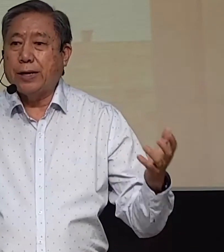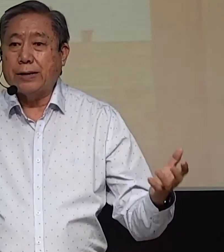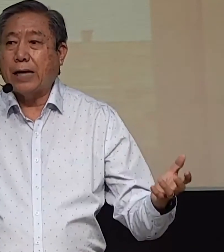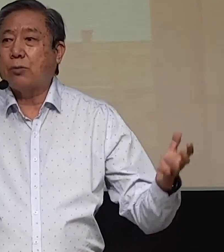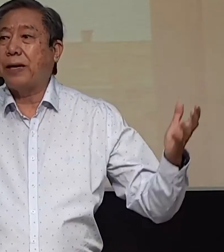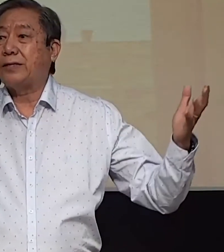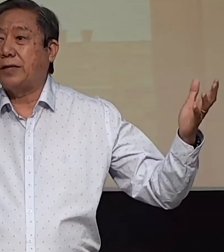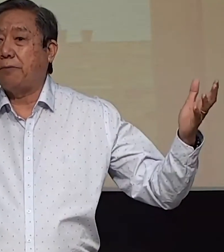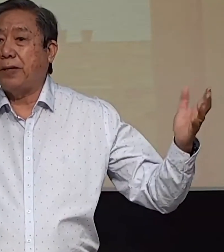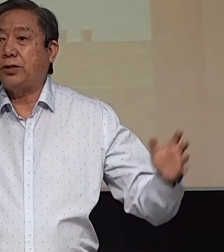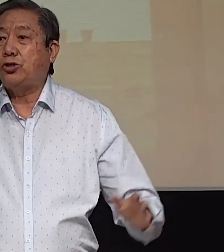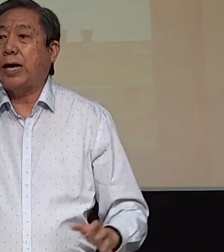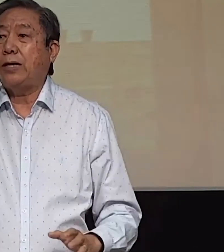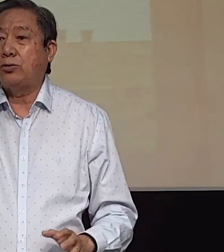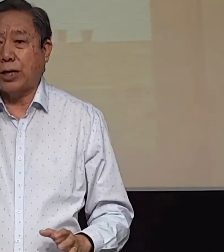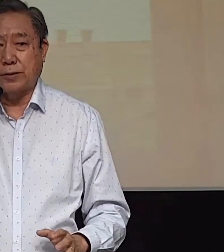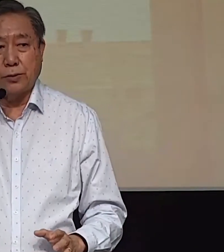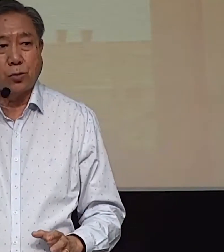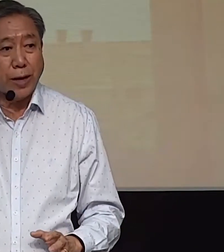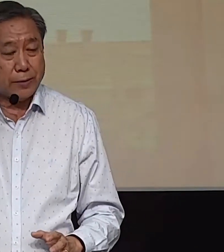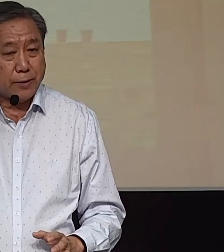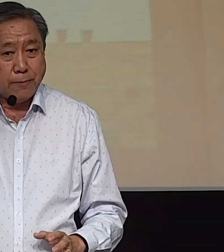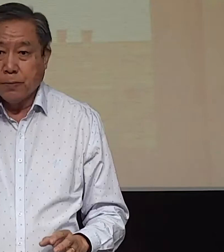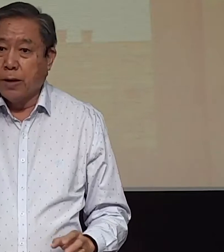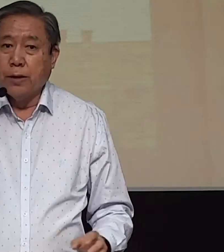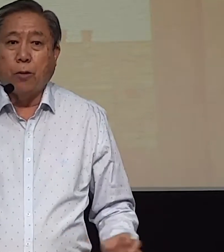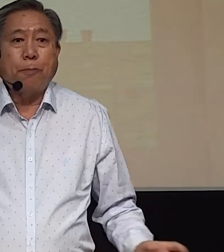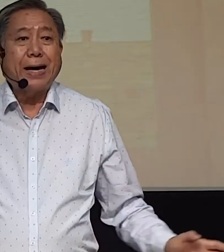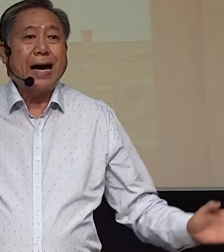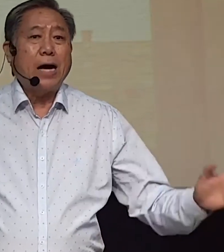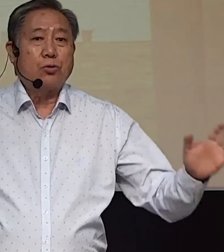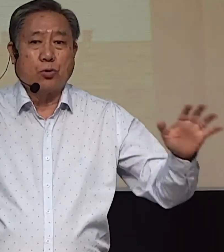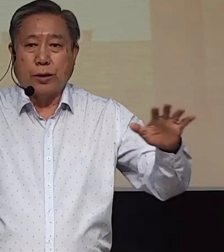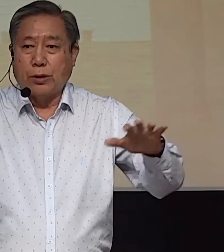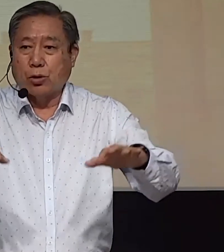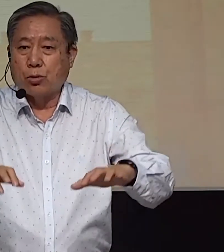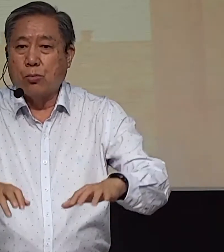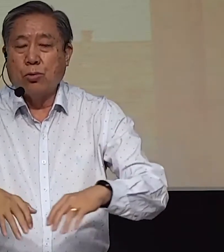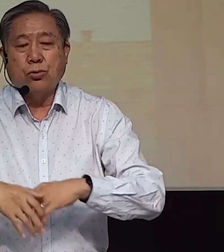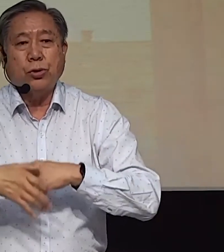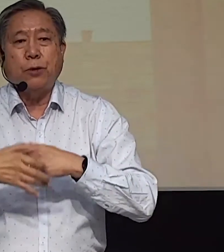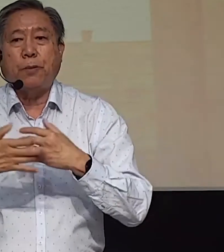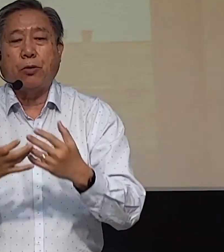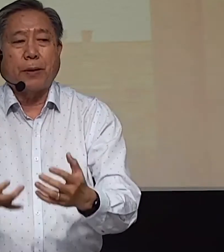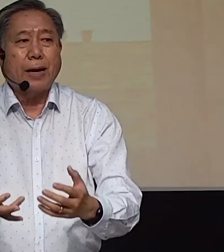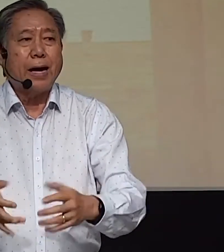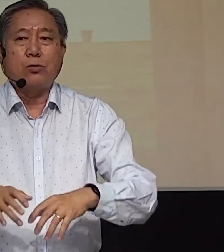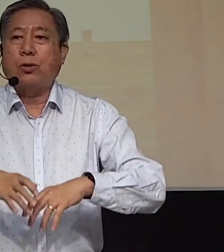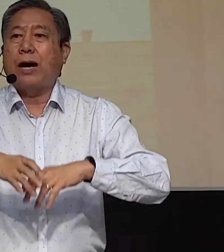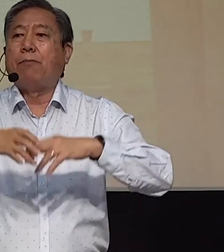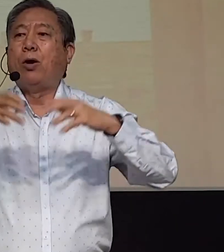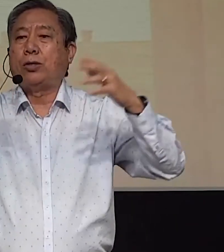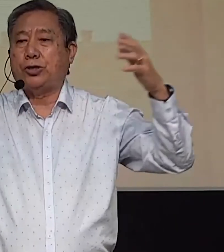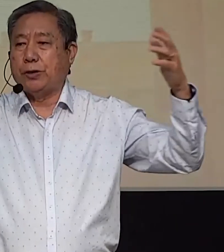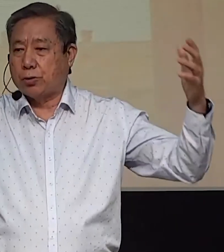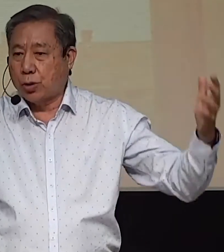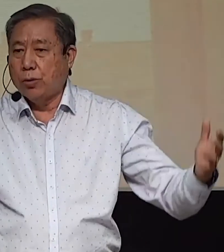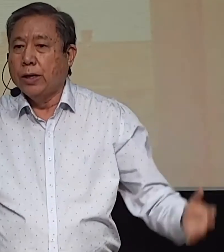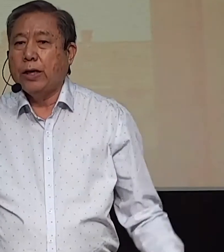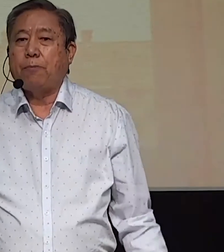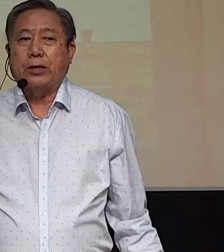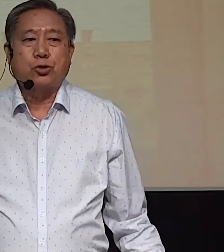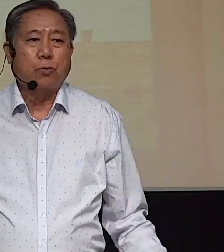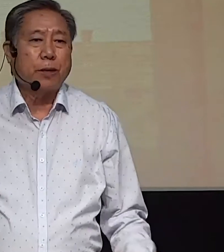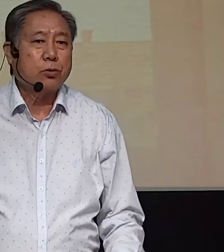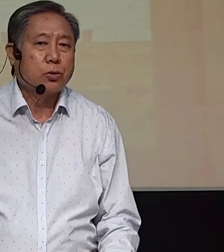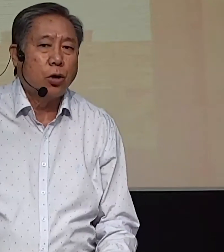sido enganado pela serpente já no jardim do Éden, e o pecado entrou no mundo, e pelo pecado a morte entrou